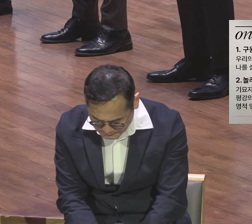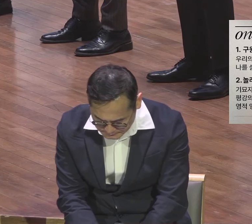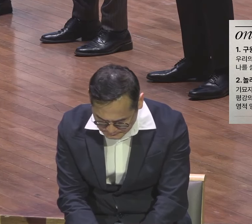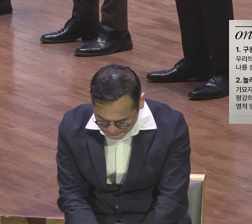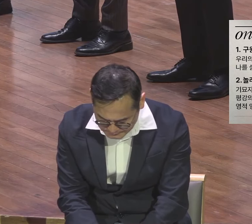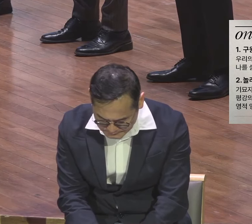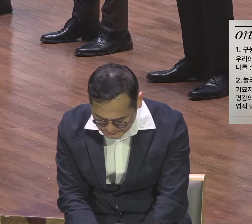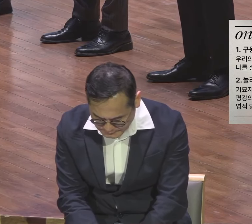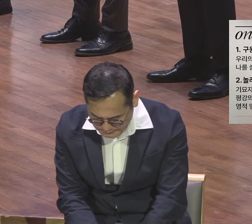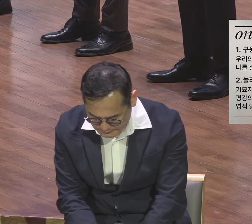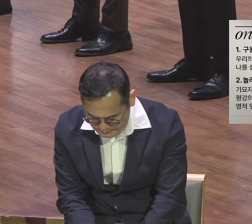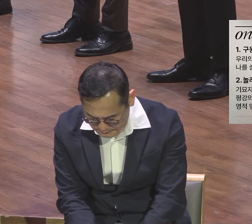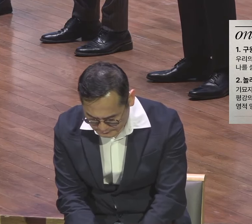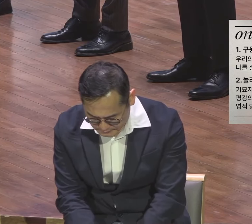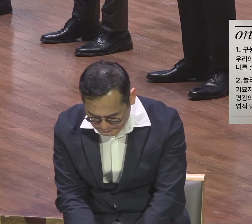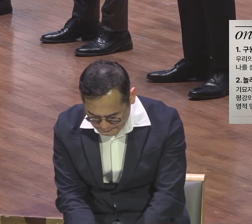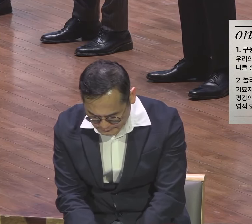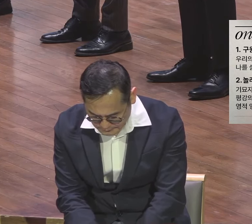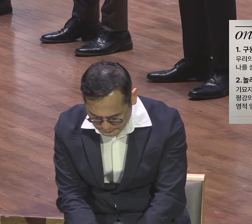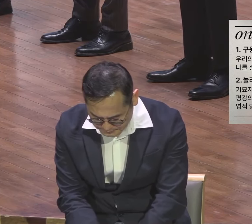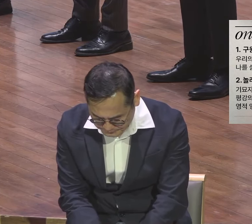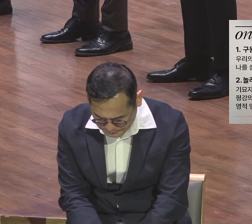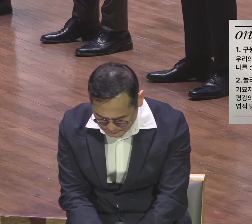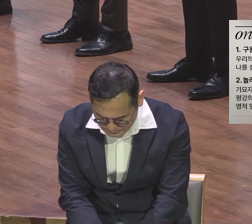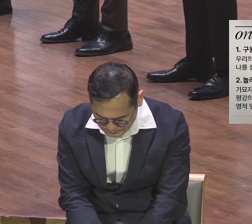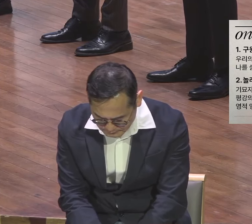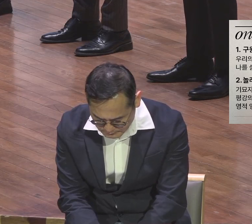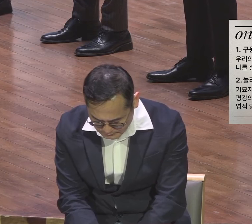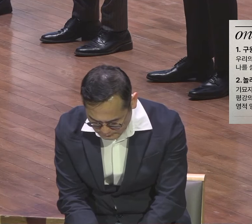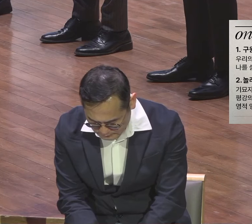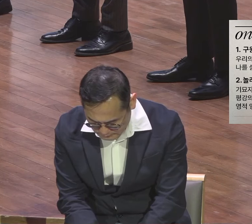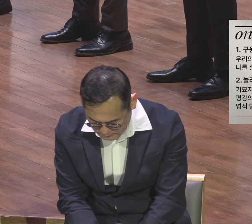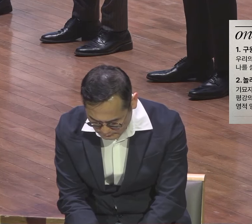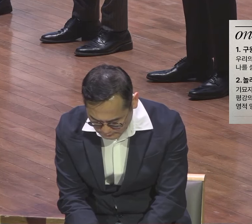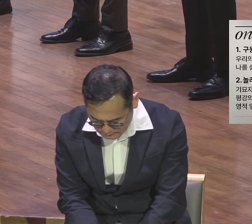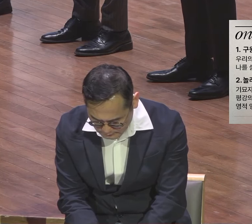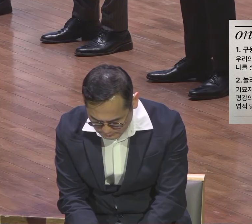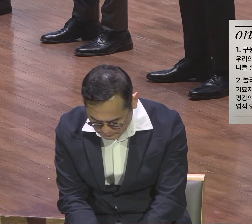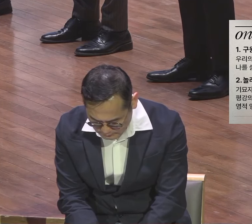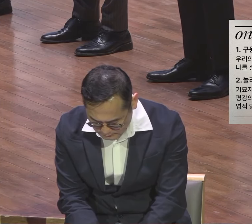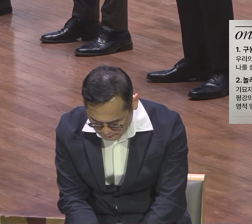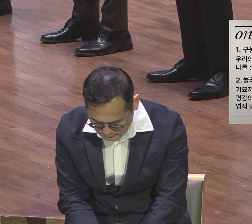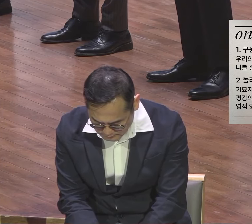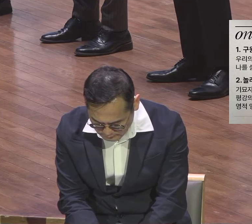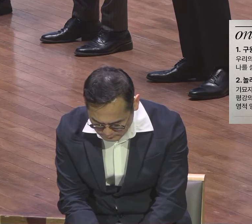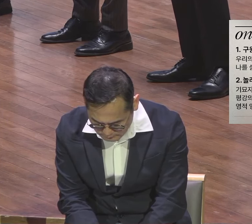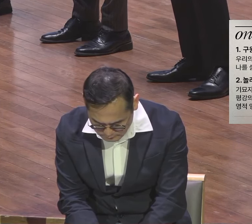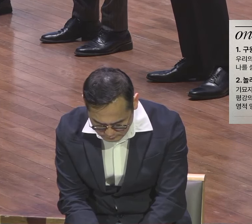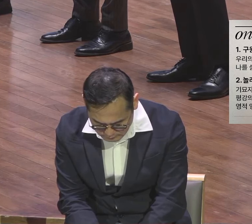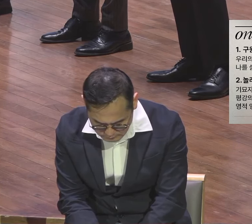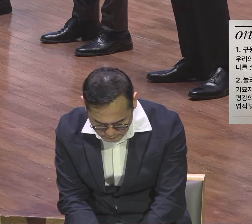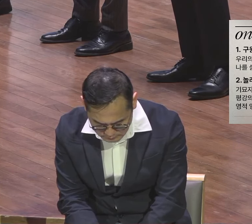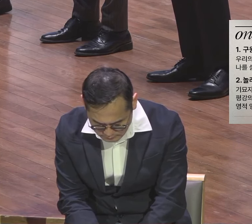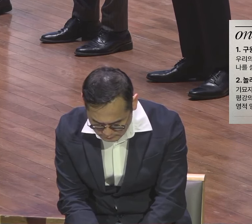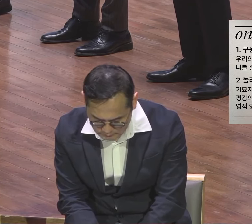바라보고 놀라운 그 예수를 이름 부르며 그 이름 앞에서 참으로 놀라운 응답받아